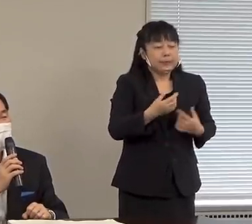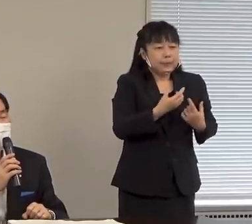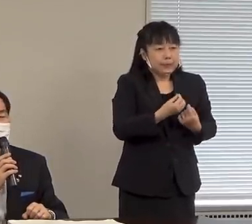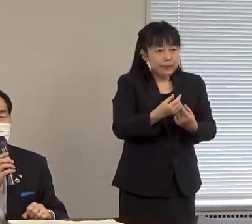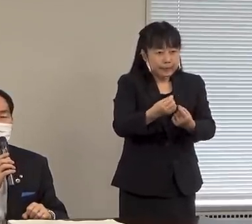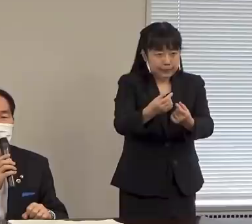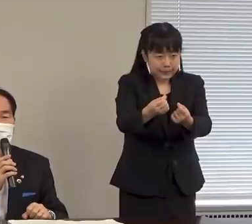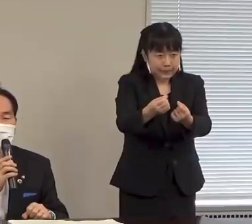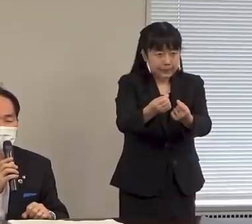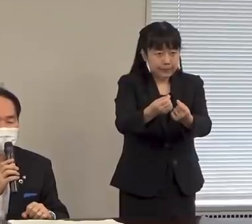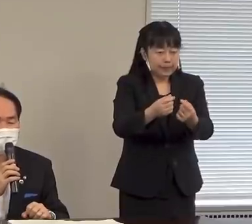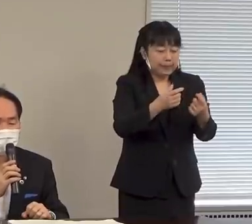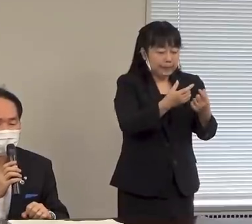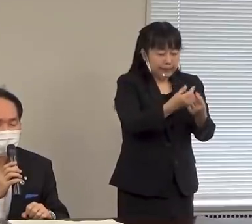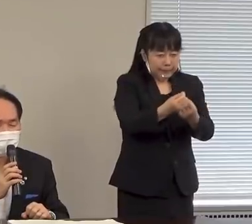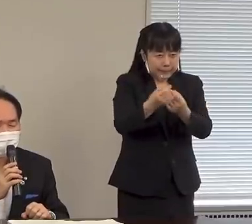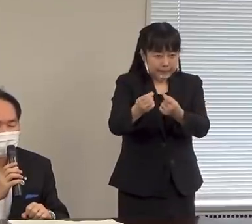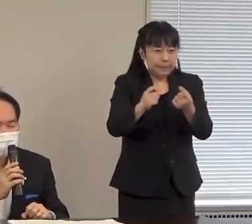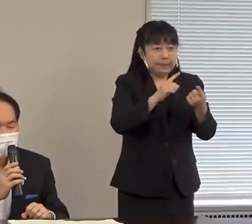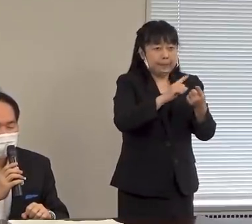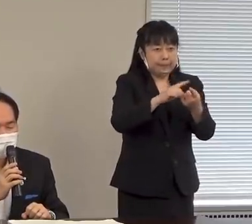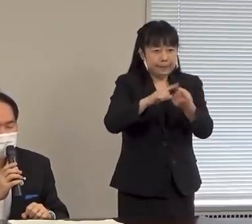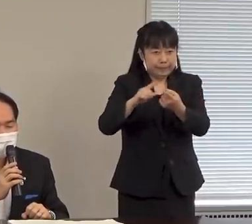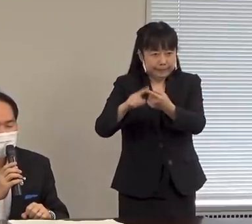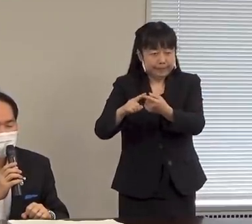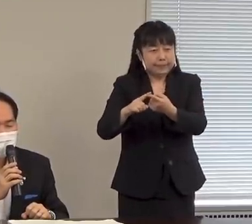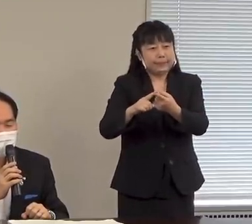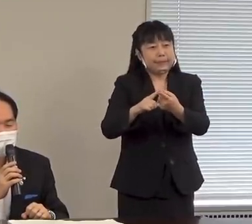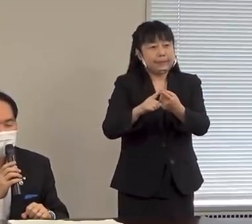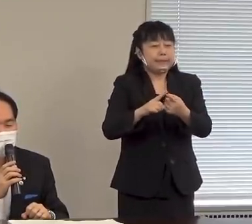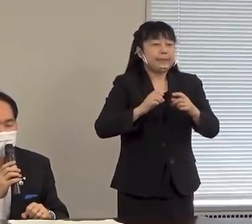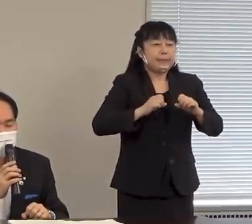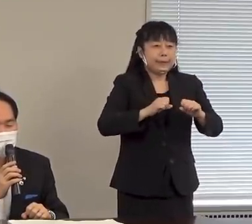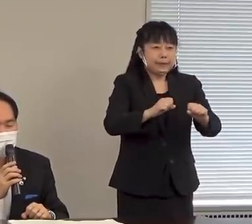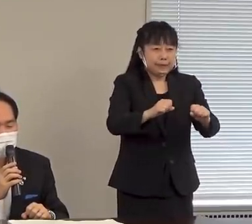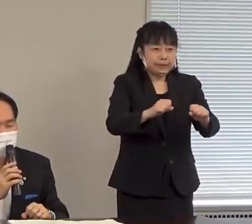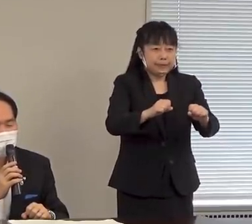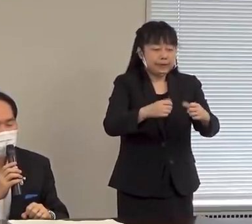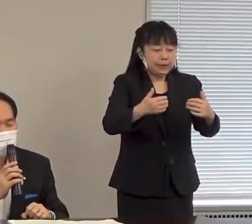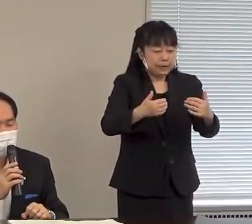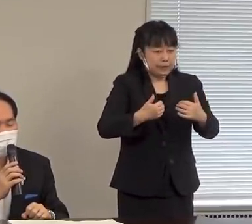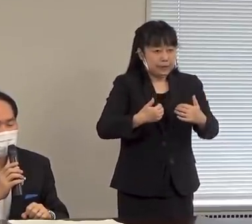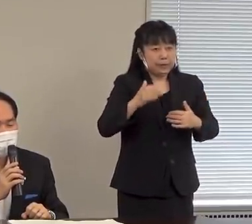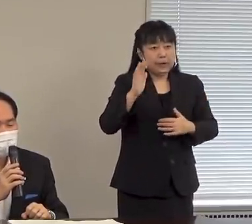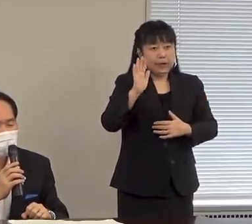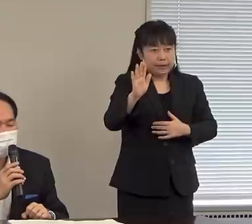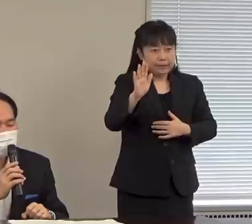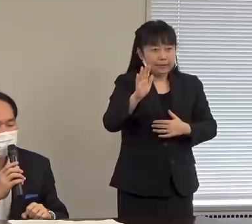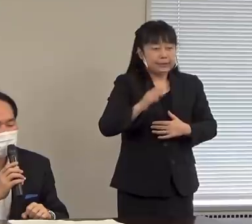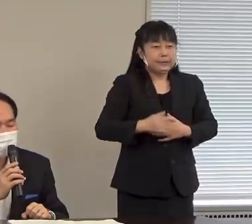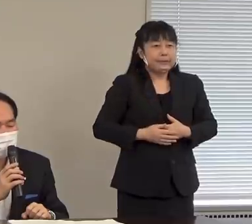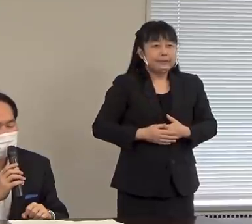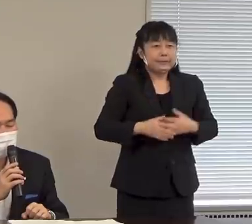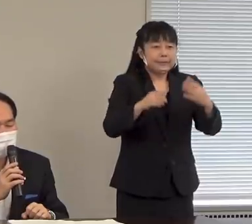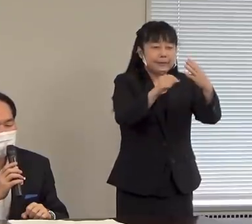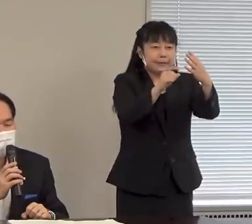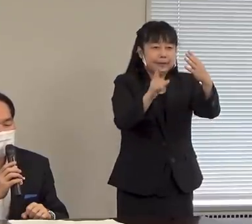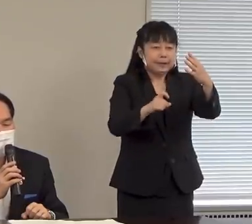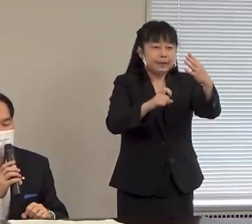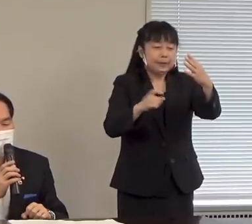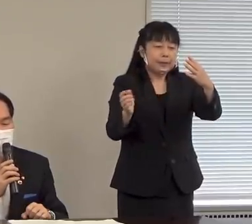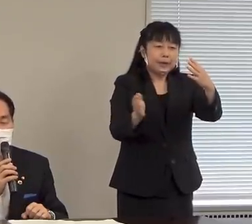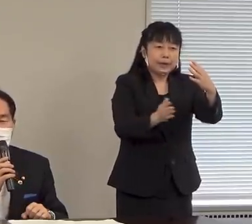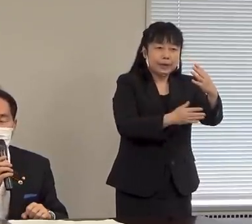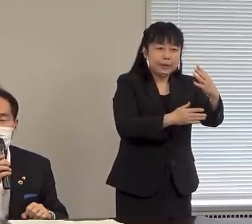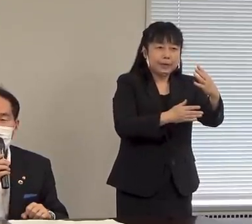適切に対応していく必要があると考えまして、今回、4月10日以降の感染予防対策における